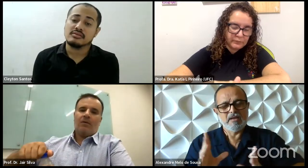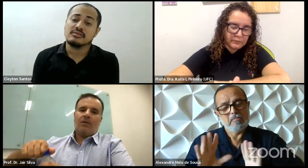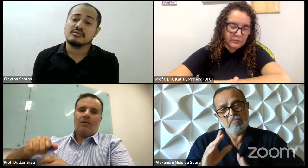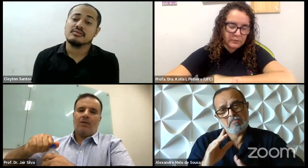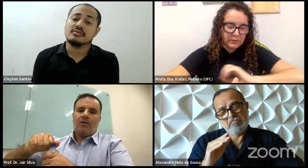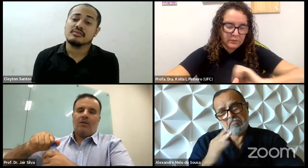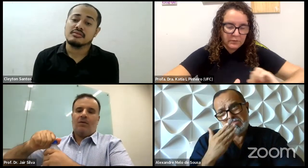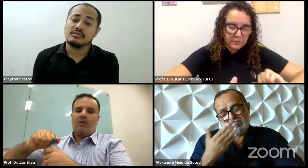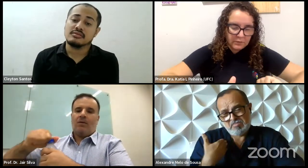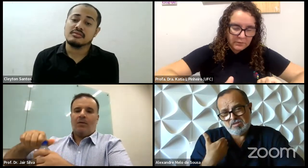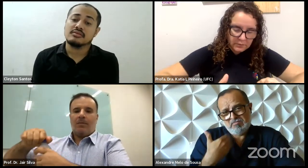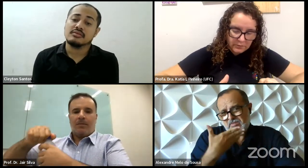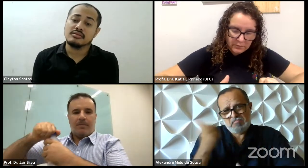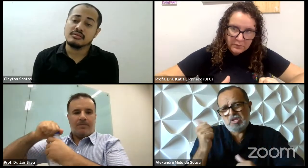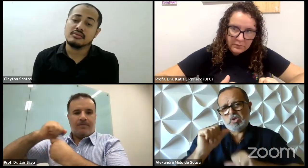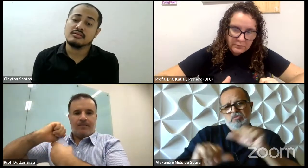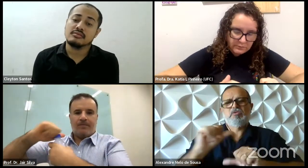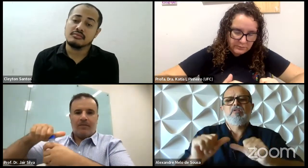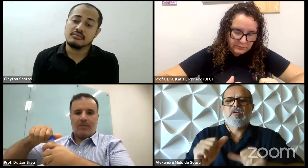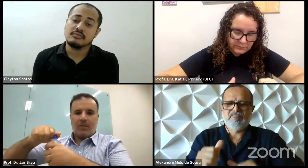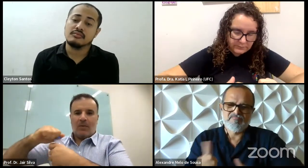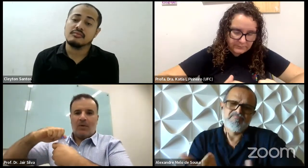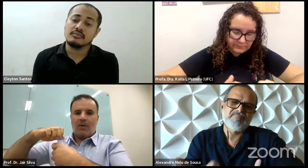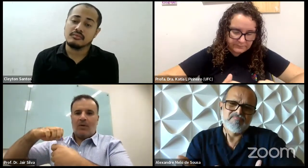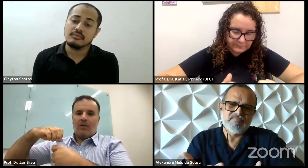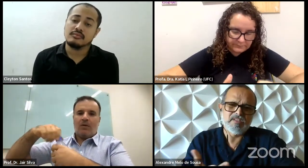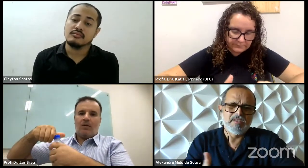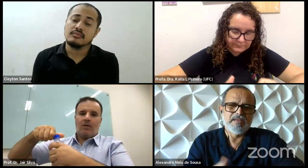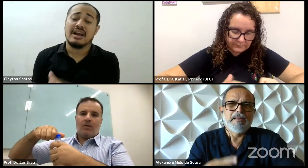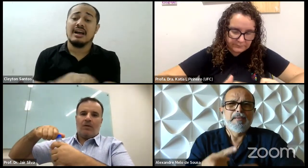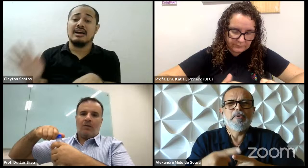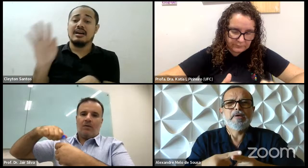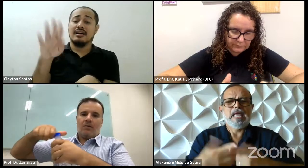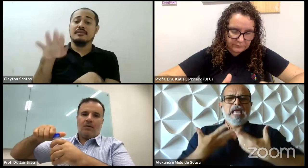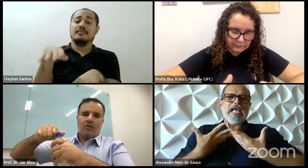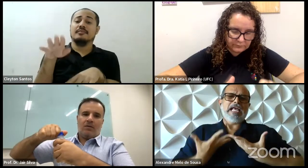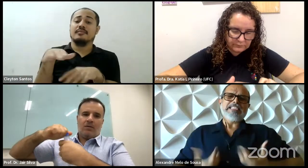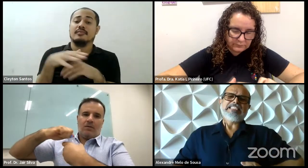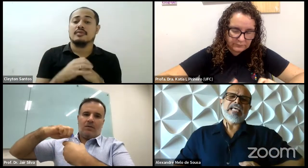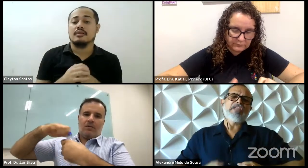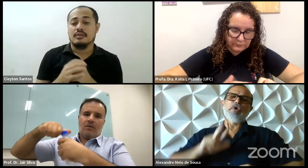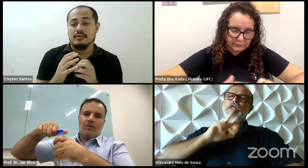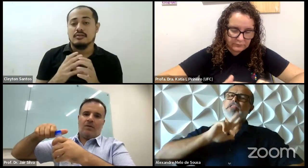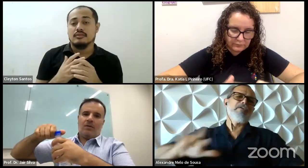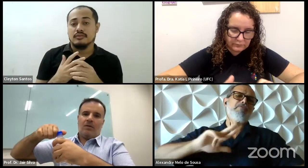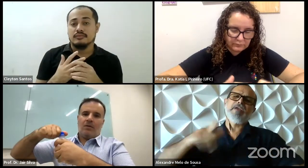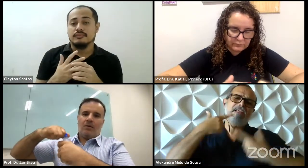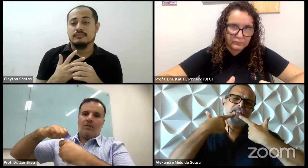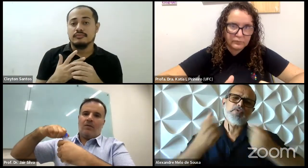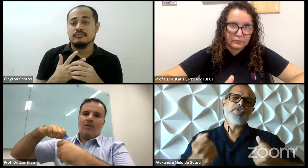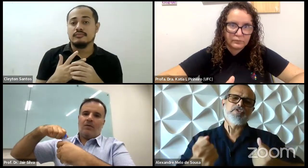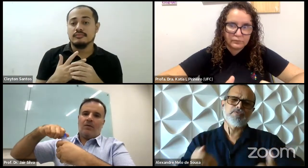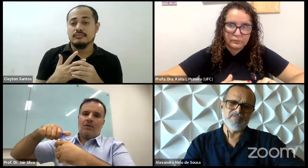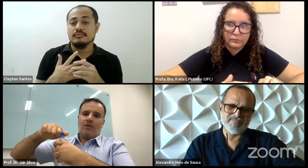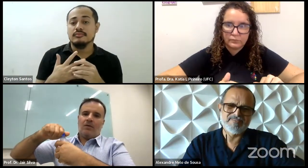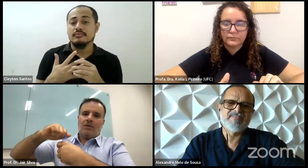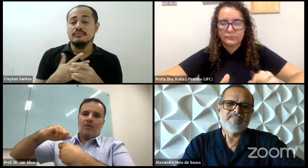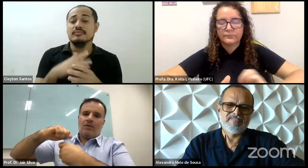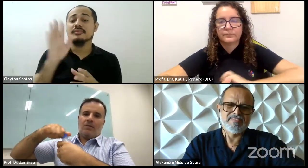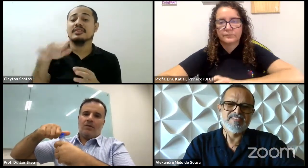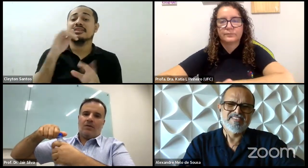Sei lá, estava mais confortável. Eu acho que poderia trocar realmente esse termo.